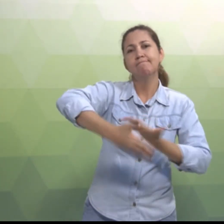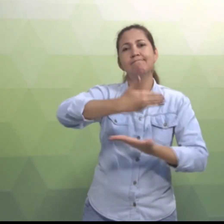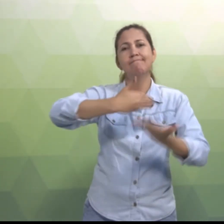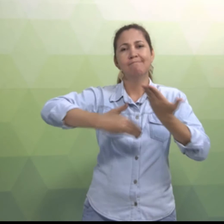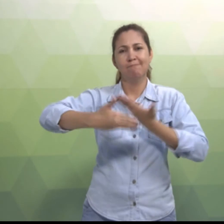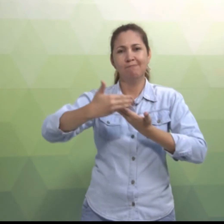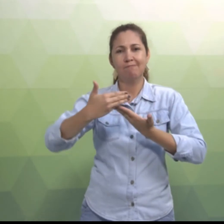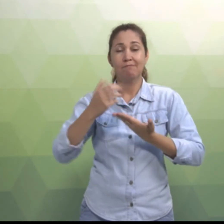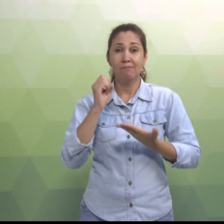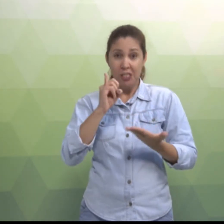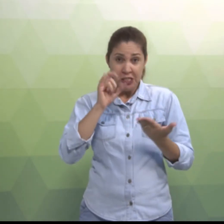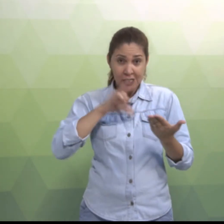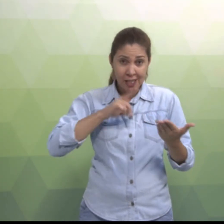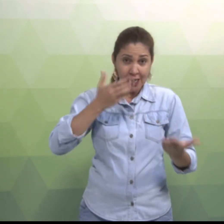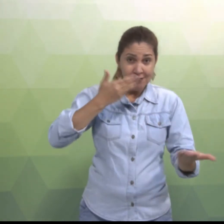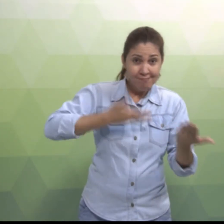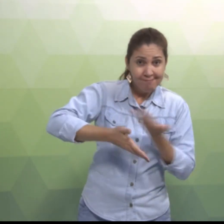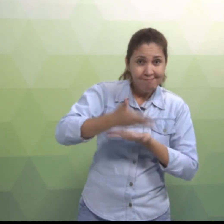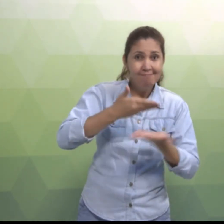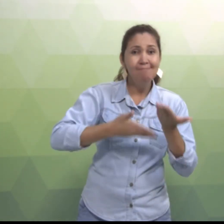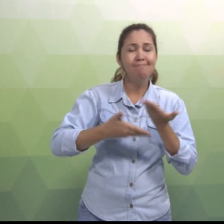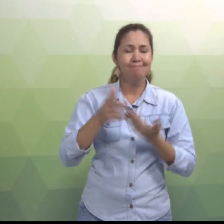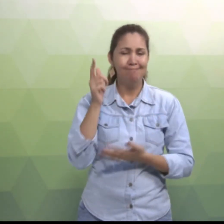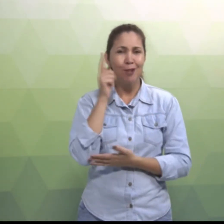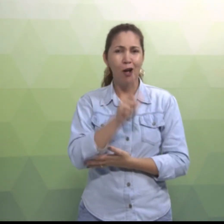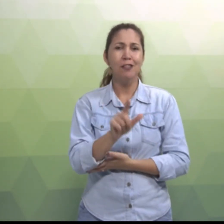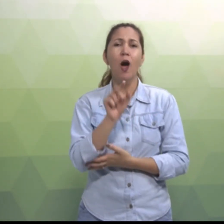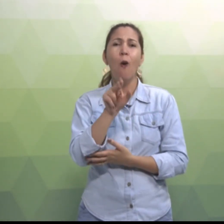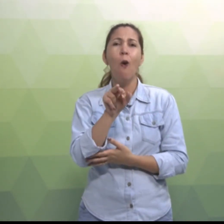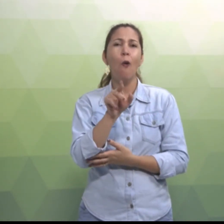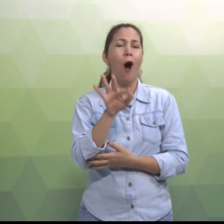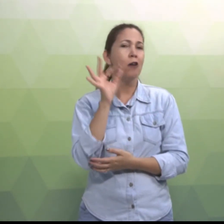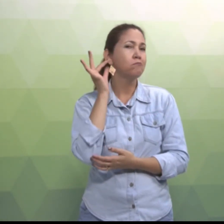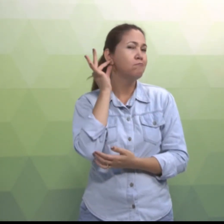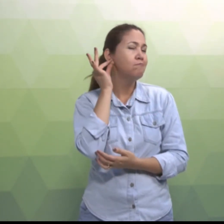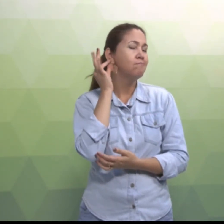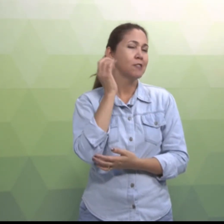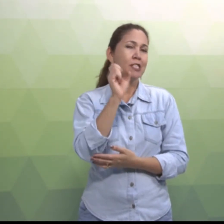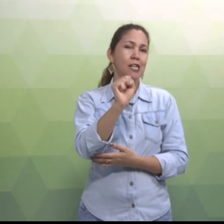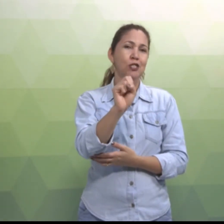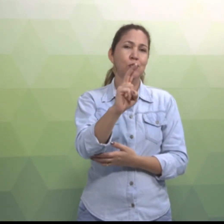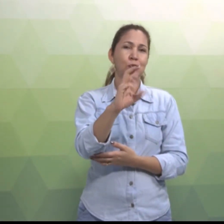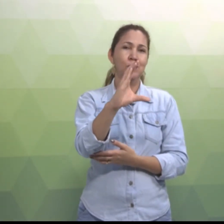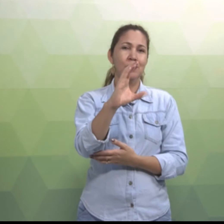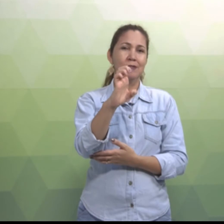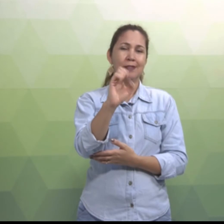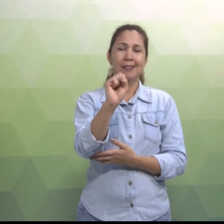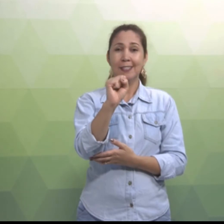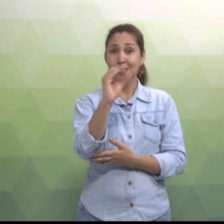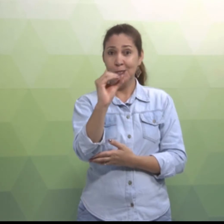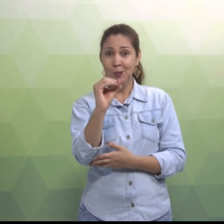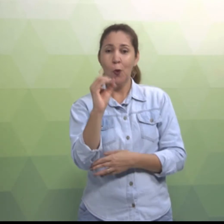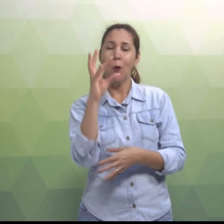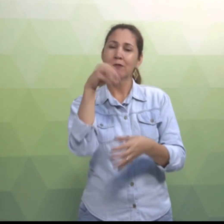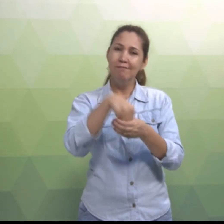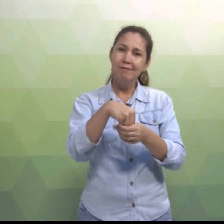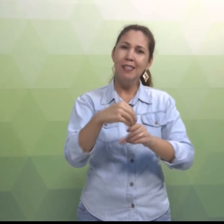todas juntas no processo de interação, de forma que obtenha sucesso no processo de ensino da L1, com foco nesse